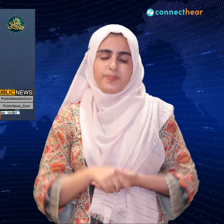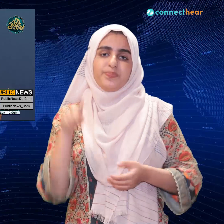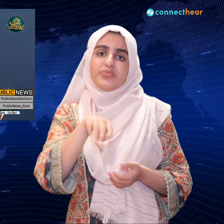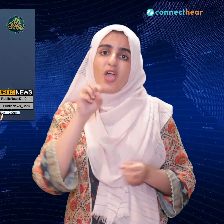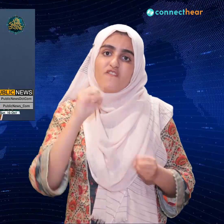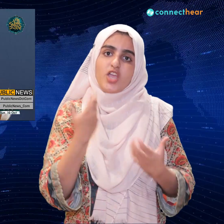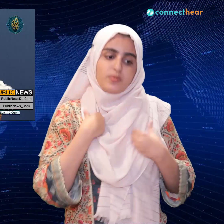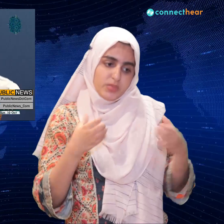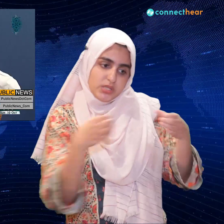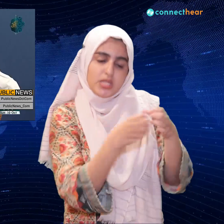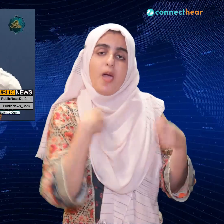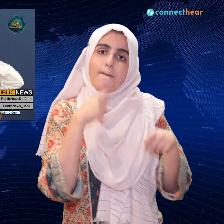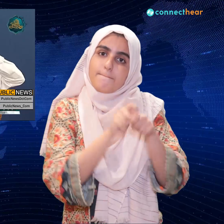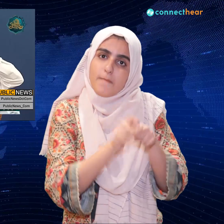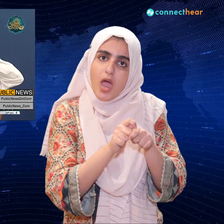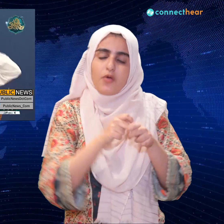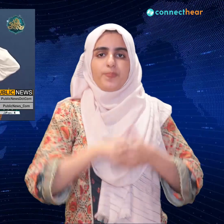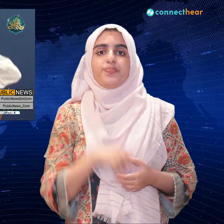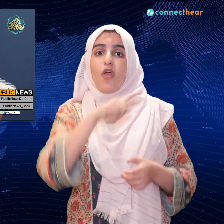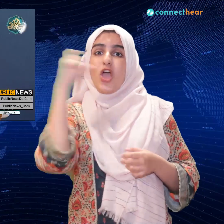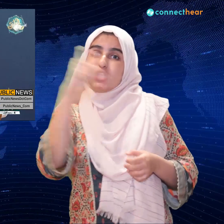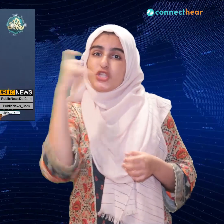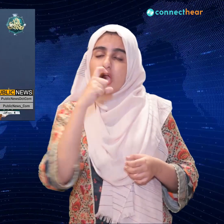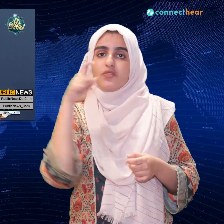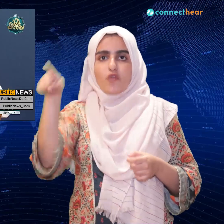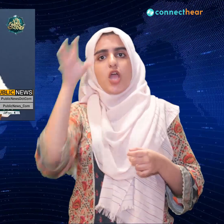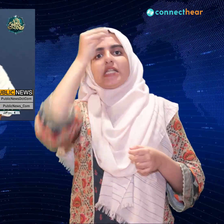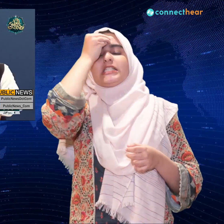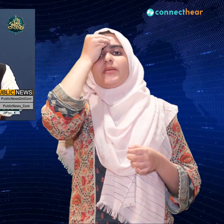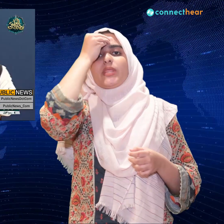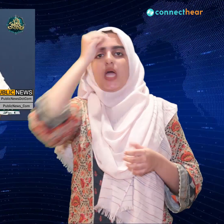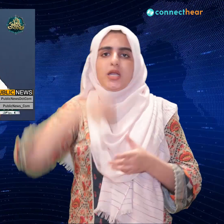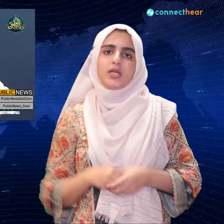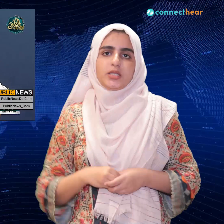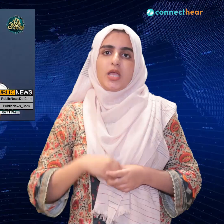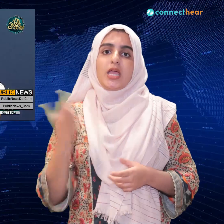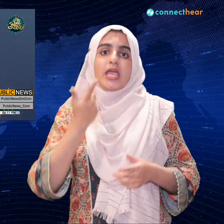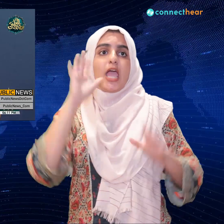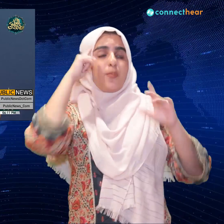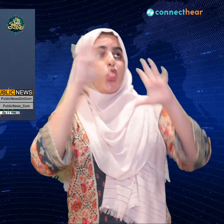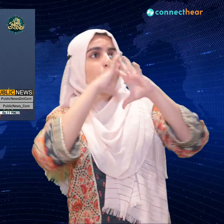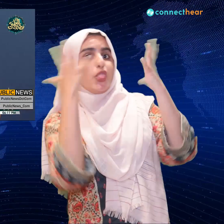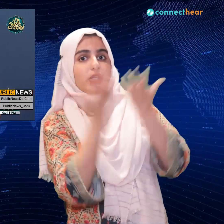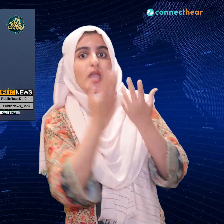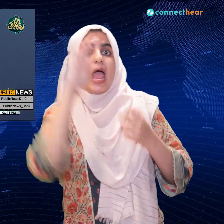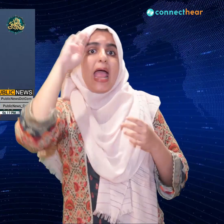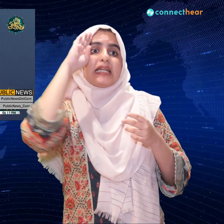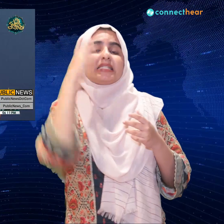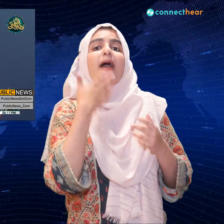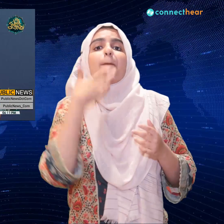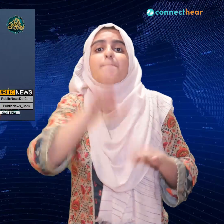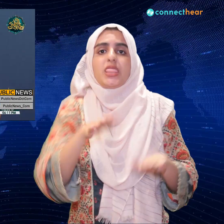یہ اتھارٹی کا، اس کے جو چیئرمین ہوگا، جو اتھارٹی، اس کا ایک یہ کام ہوگا کہ بتائے دنیا کو کہ اسلام ہے کیا. یہ